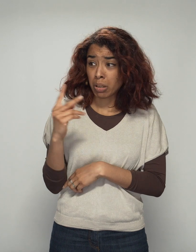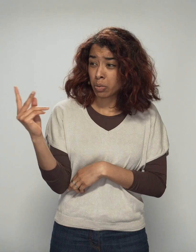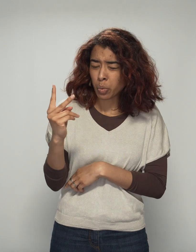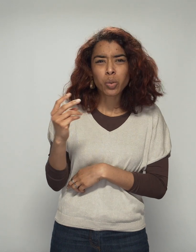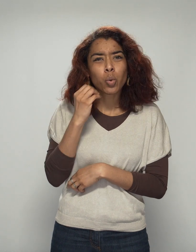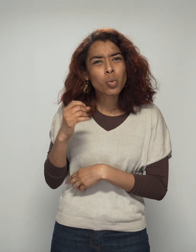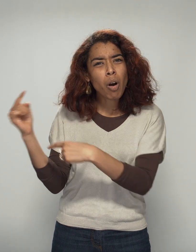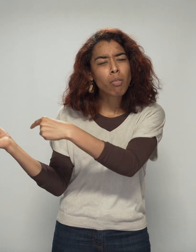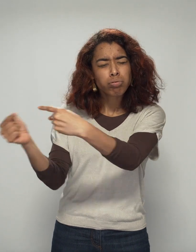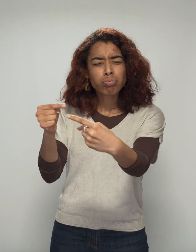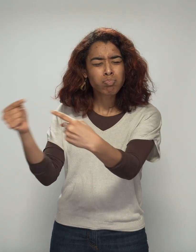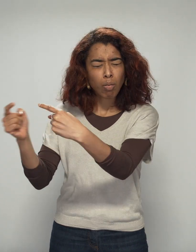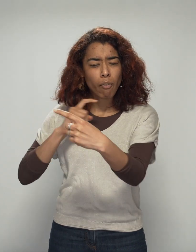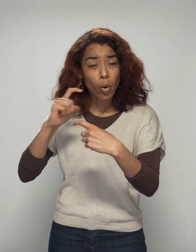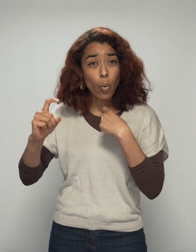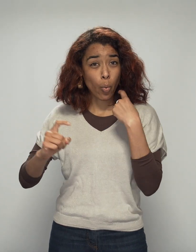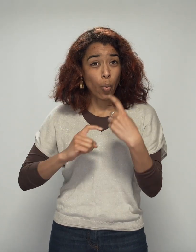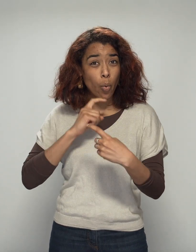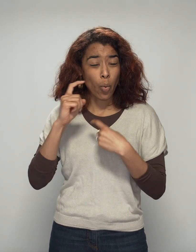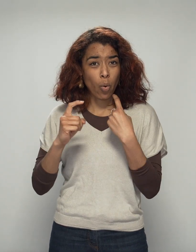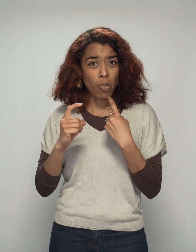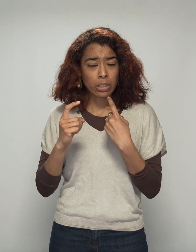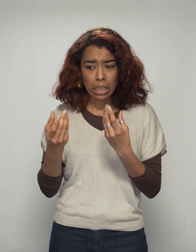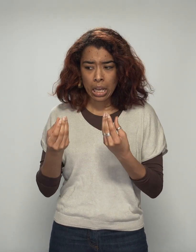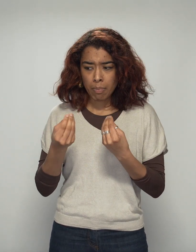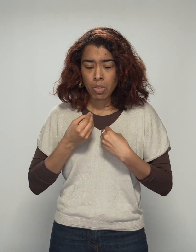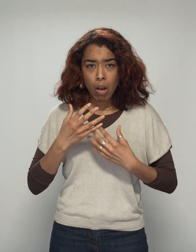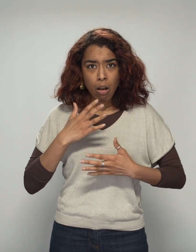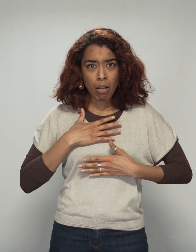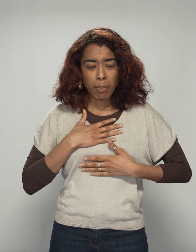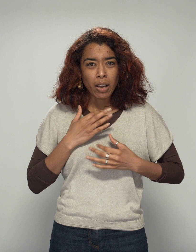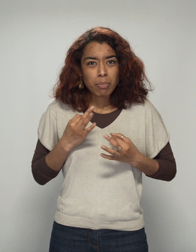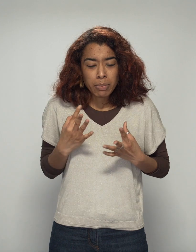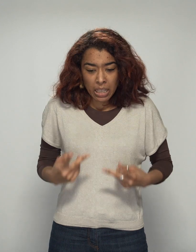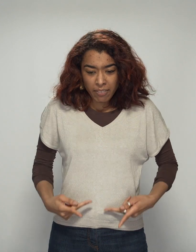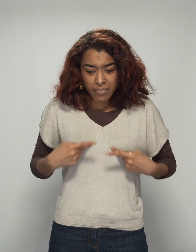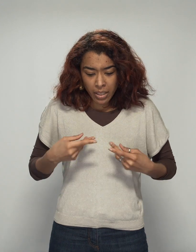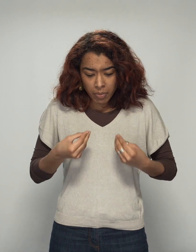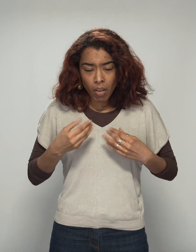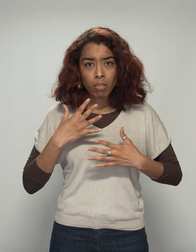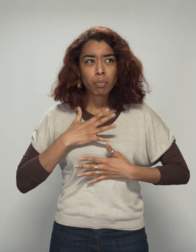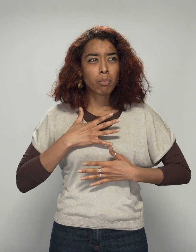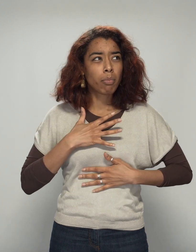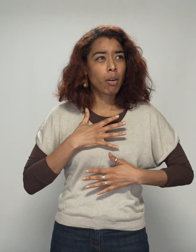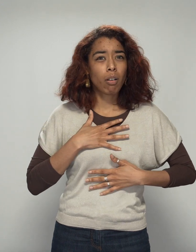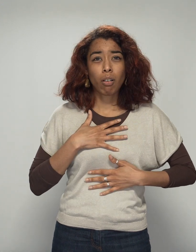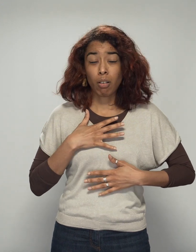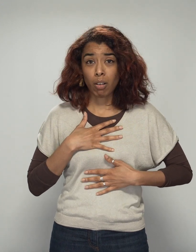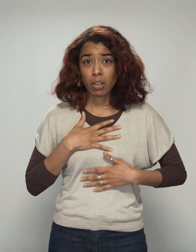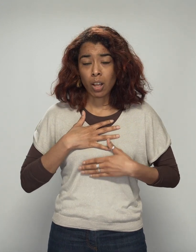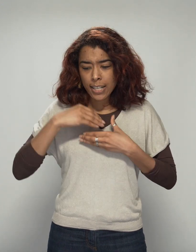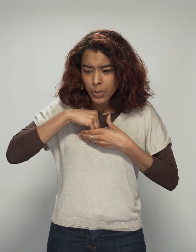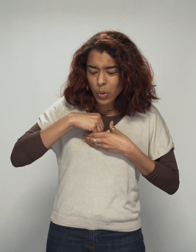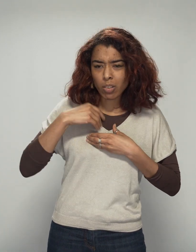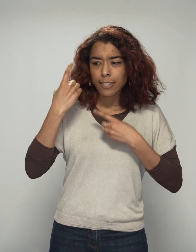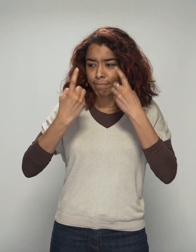vu mes parents se disputer assez violemment et ça a commencé à me faire peur. La vie a commencé à me faire peur